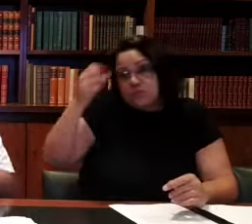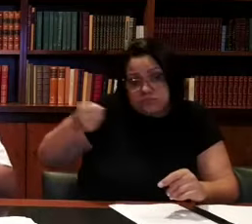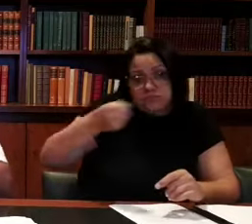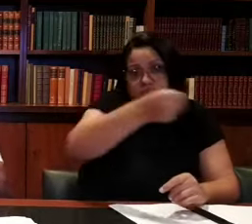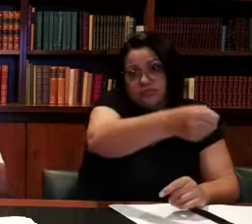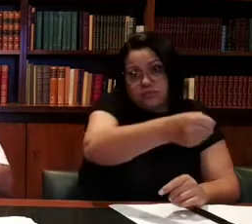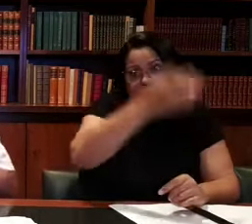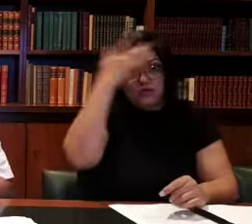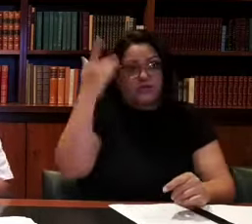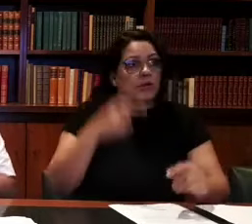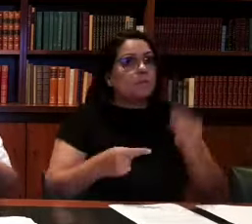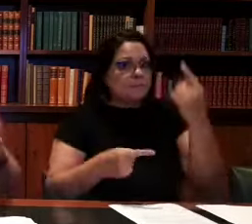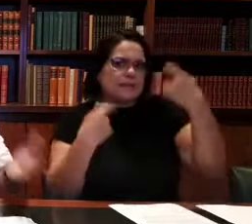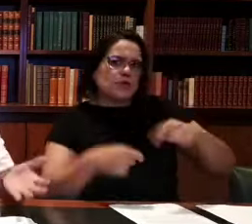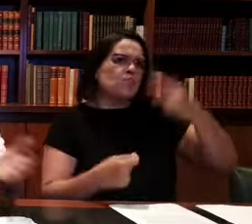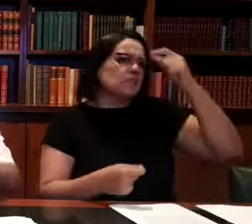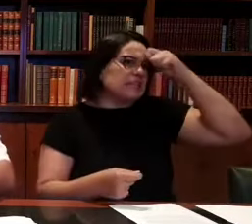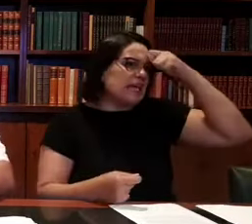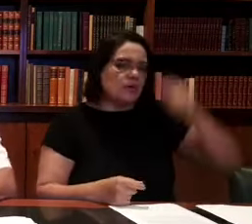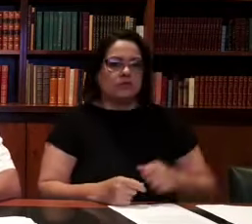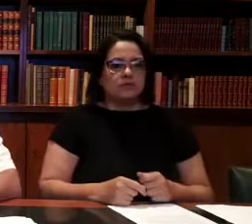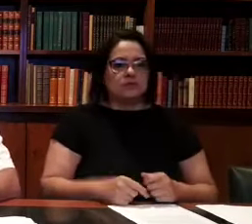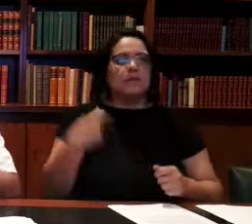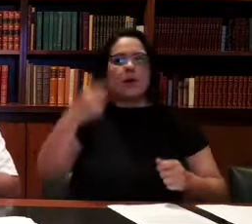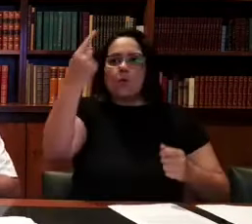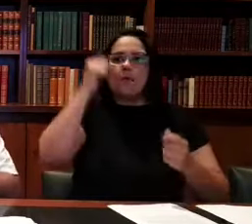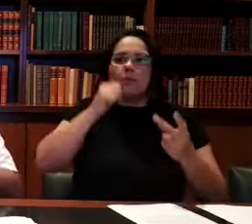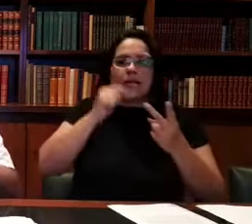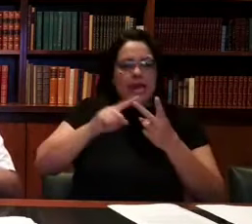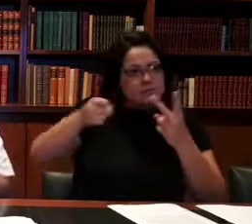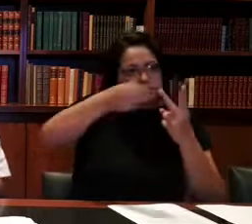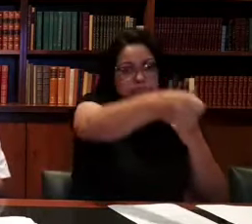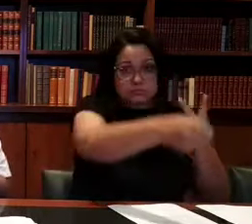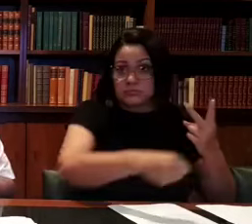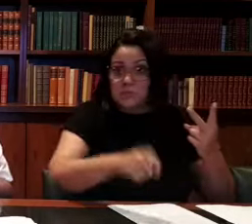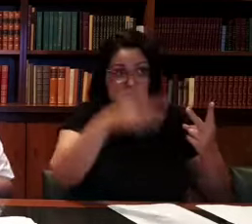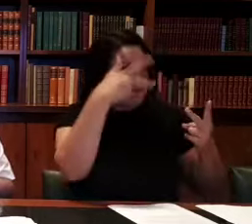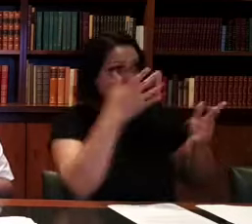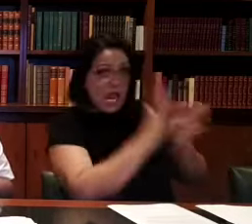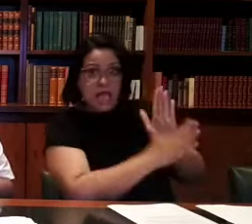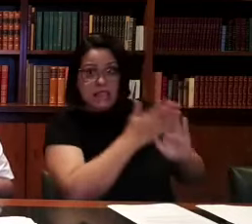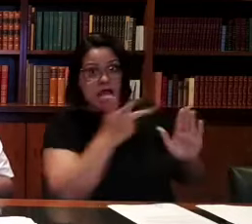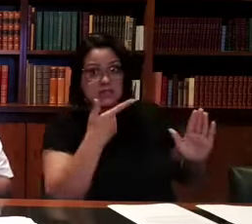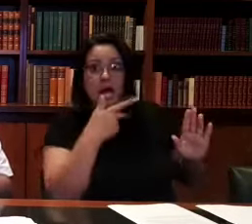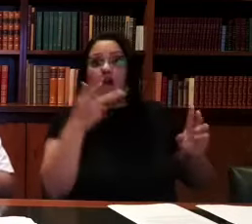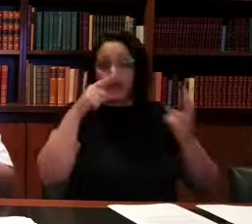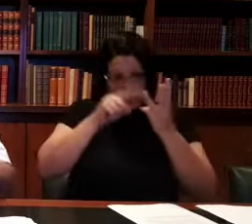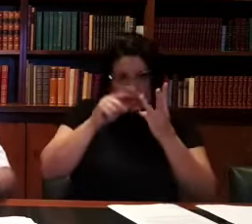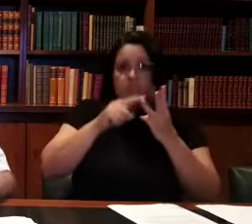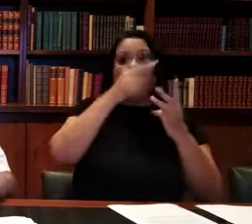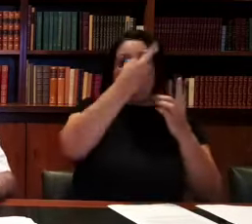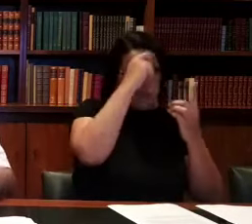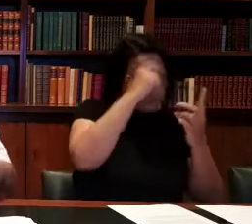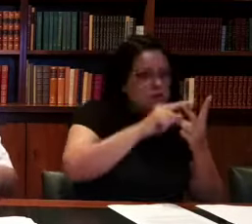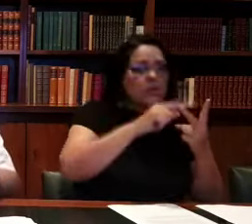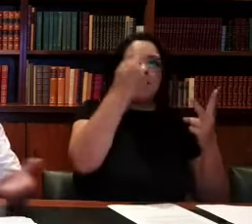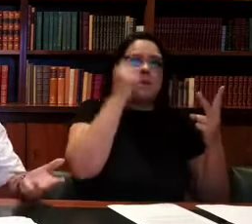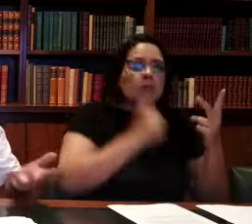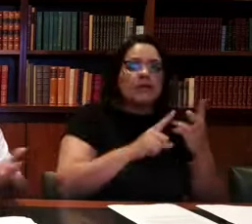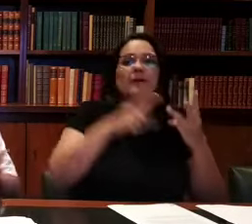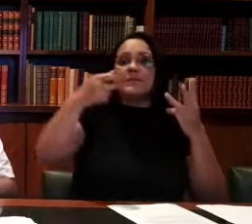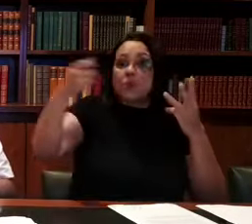passava a palavra tinha que ter um regulo tem que ser uma mulher ninguém falava nada quando eu falo que tem que ter um evangélico mas não é só porque evangelho